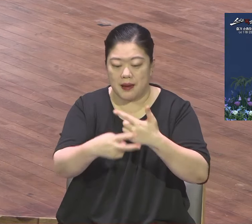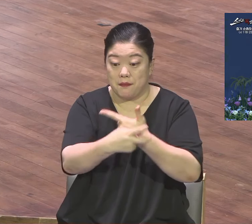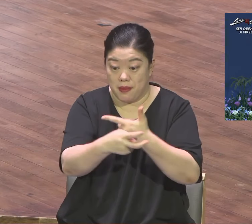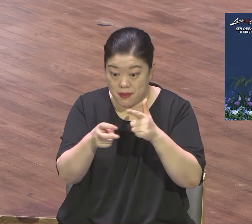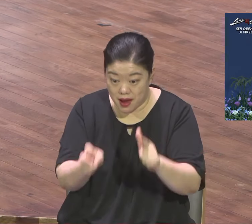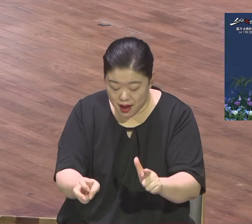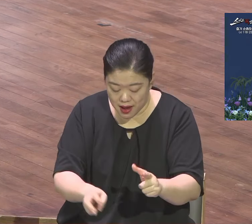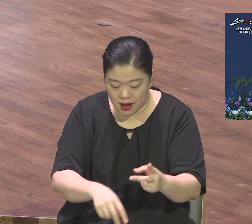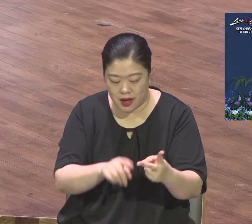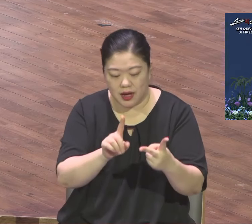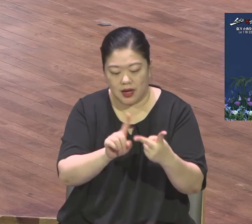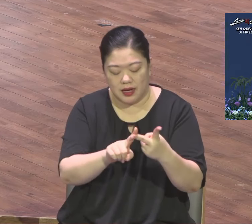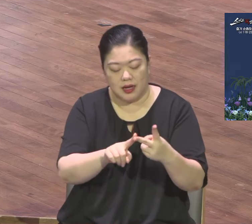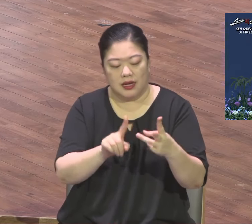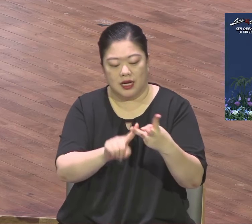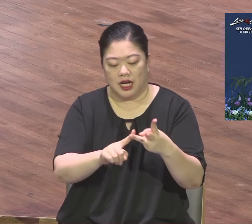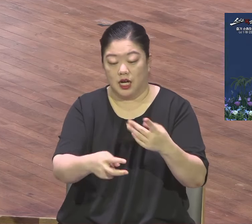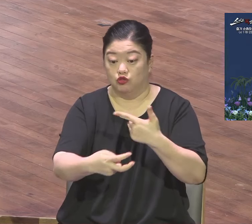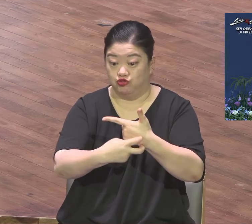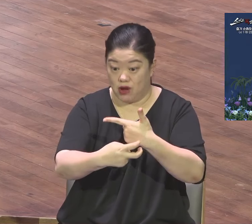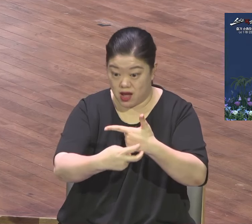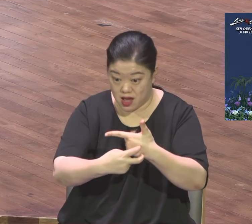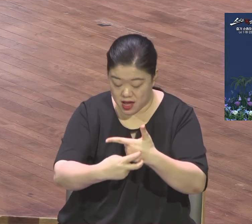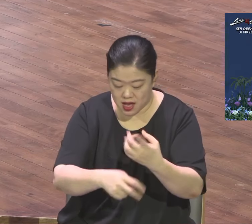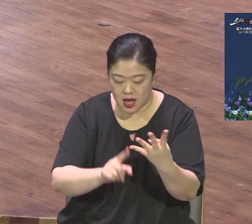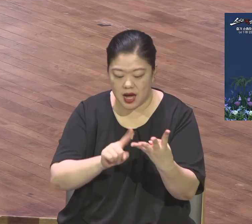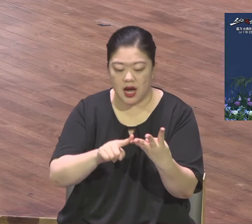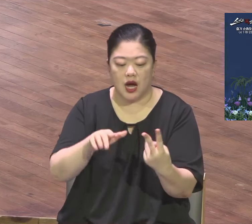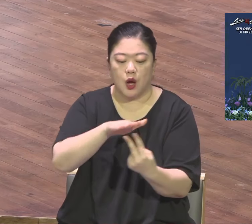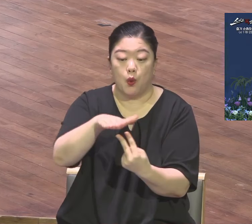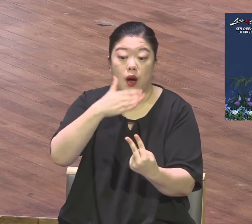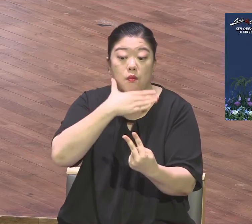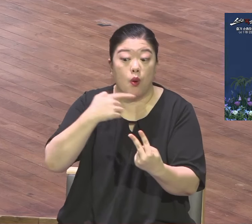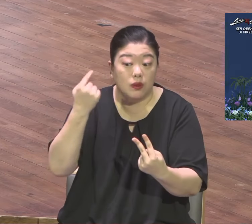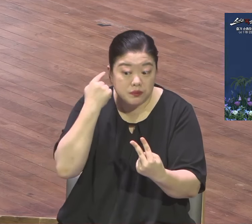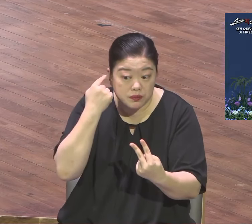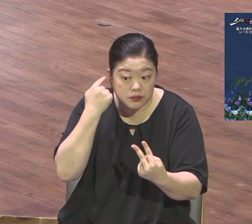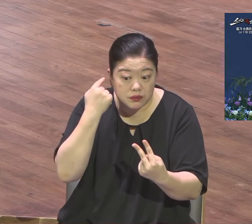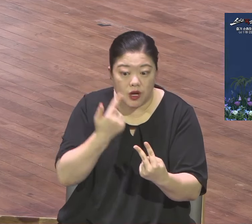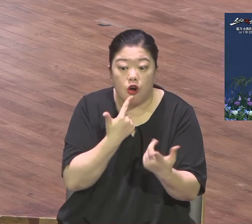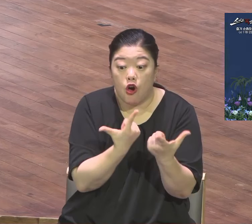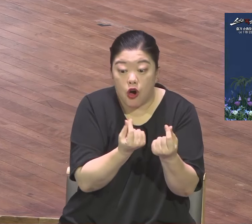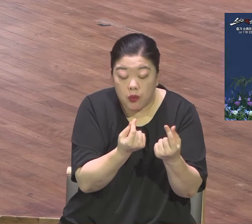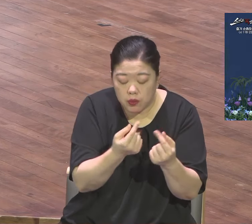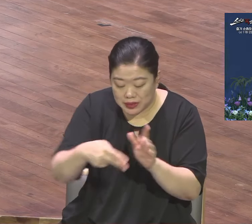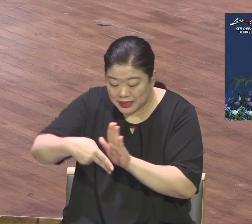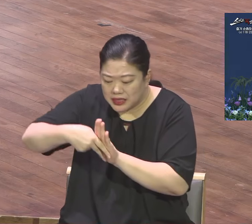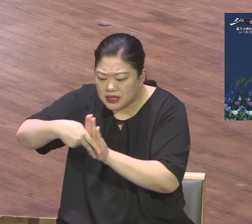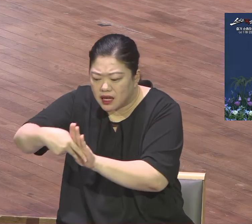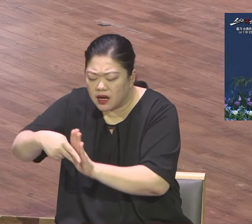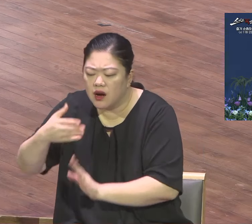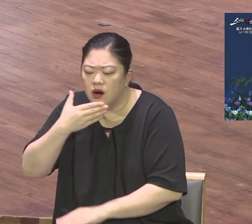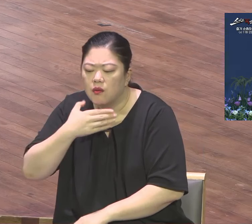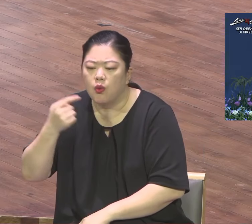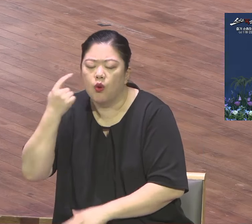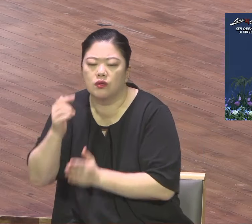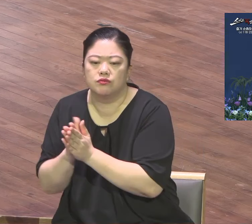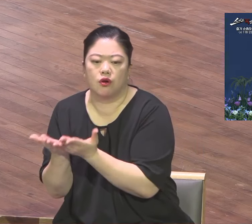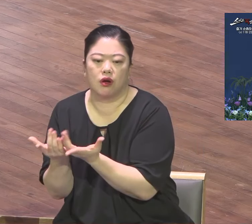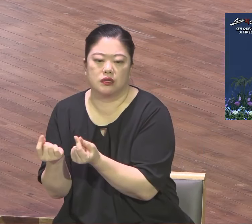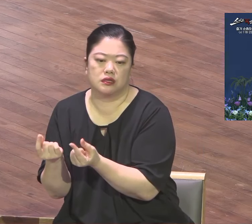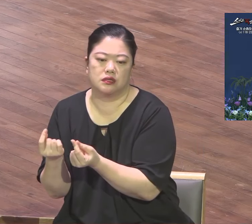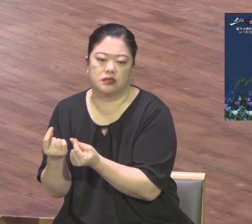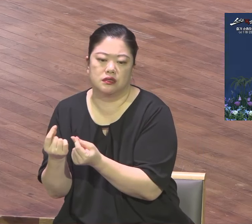제5 복음서의 가치를 가지고 있다라는 말씀이에요. 그리고 우리가 이사야서를